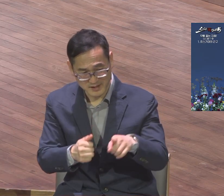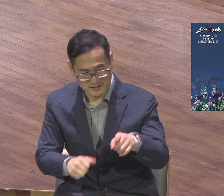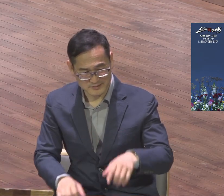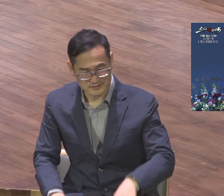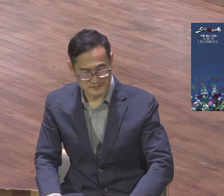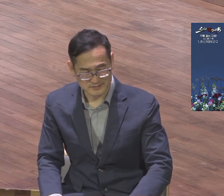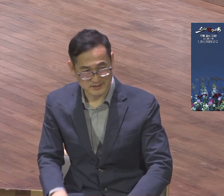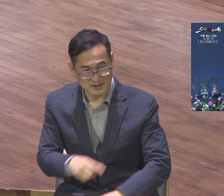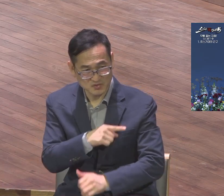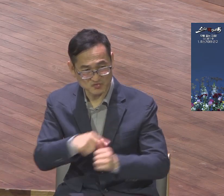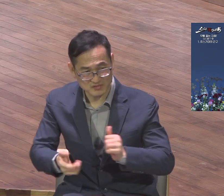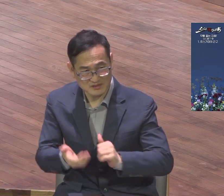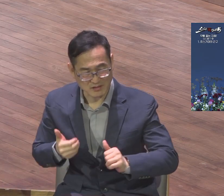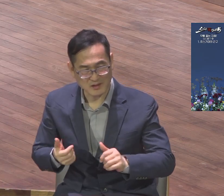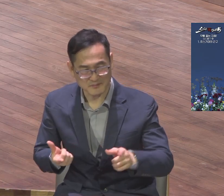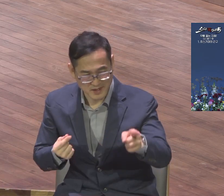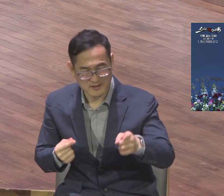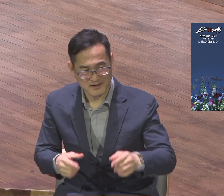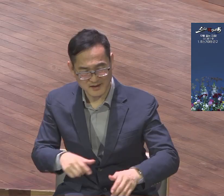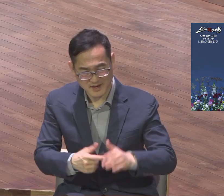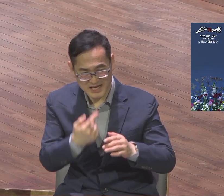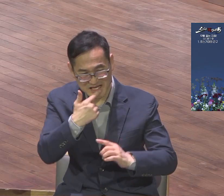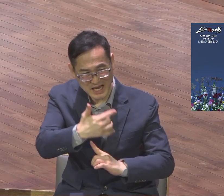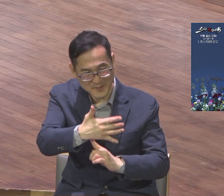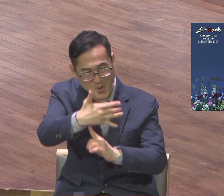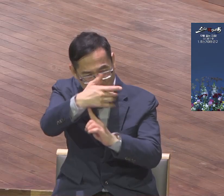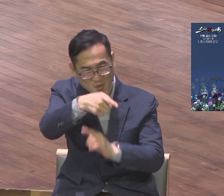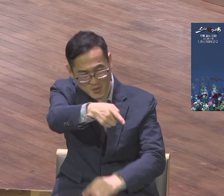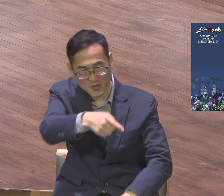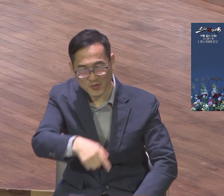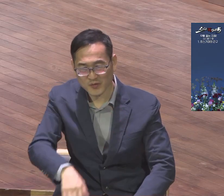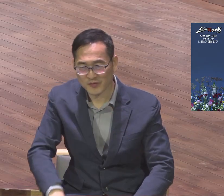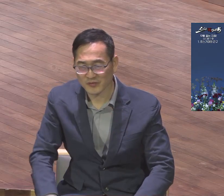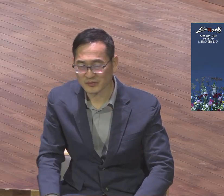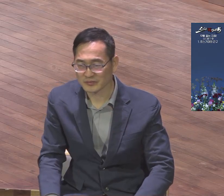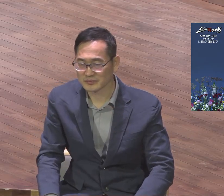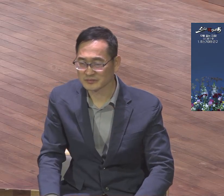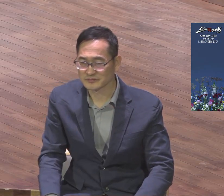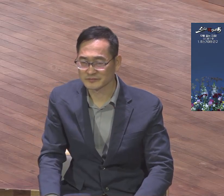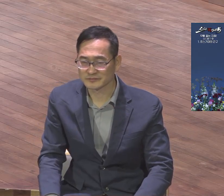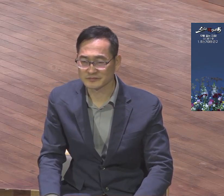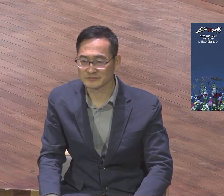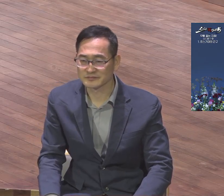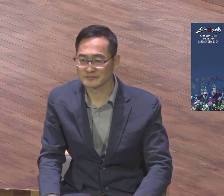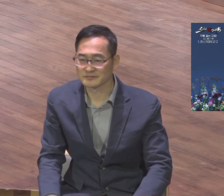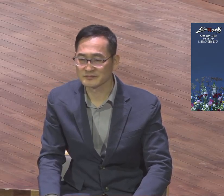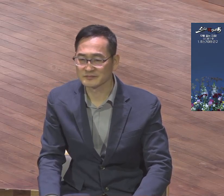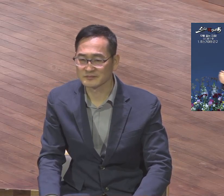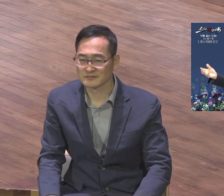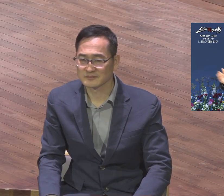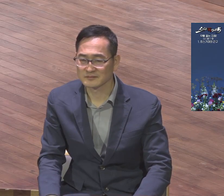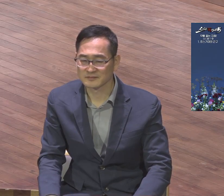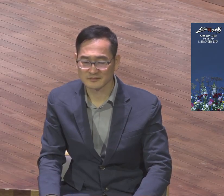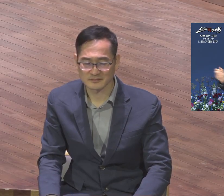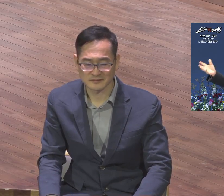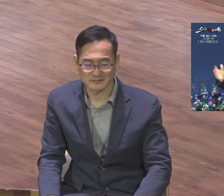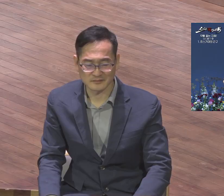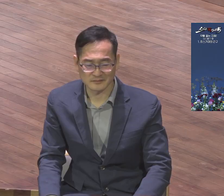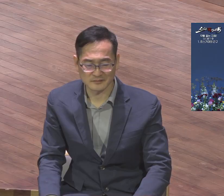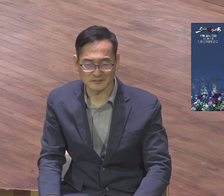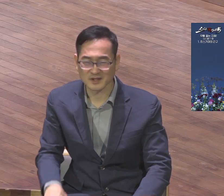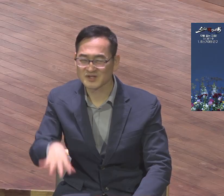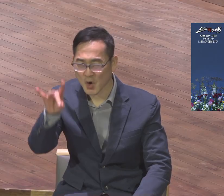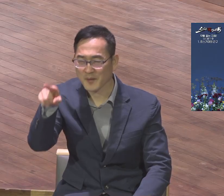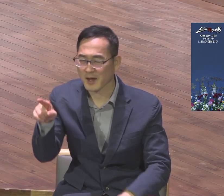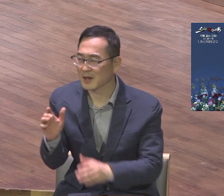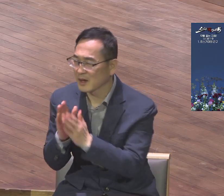있죠. 이걸 다 가지고 하나 앞에 나갔어요. 그 전에 사실 이 문지 좀 썼어요. 히스기야도 막 갖다 주고 막 있는